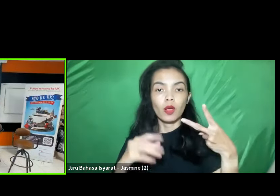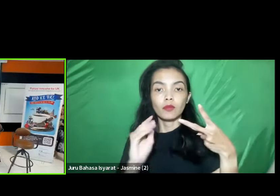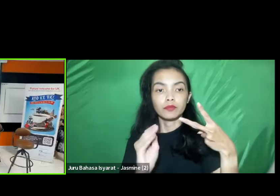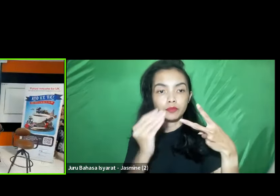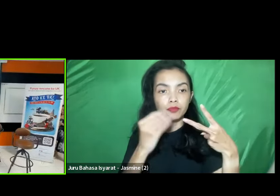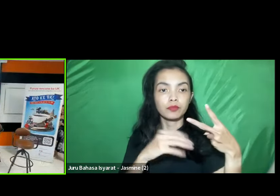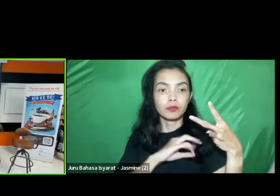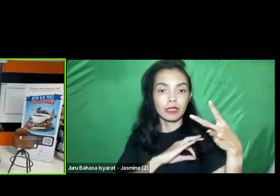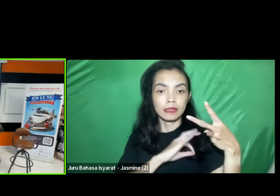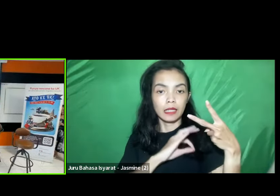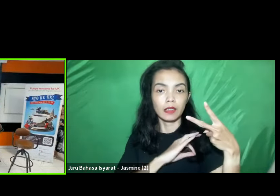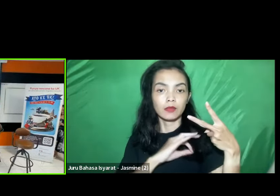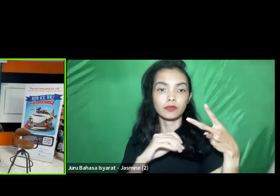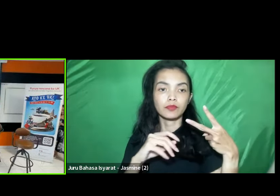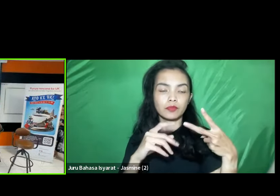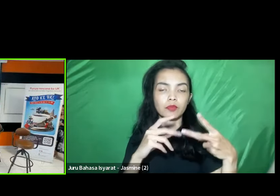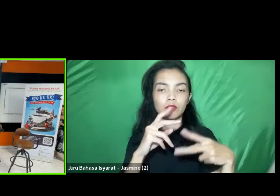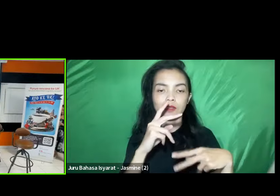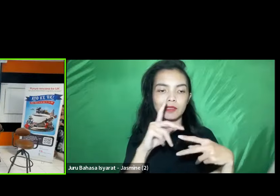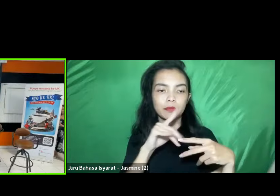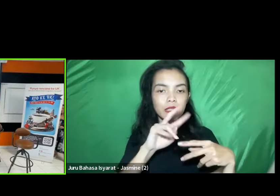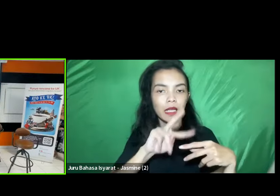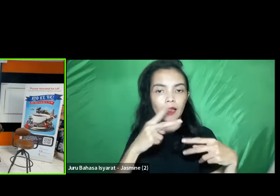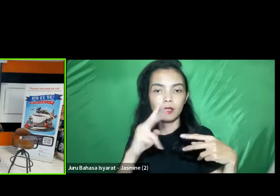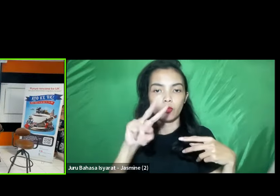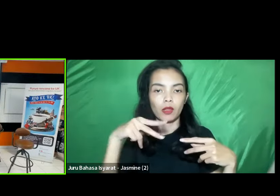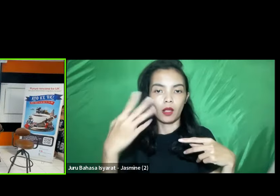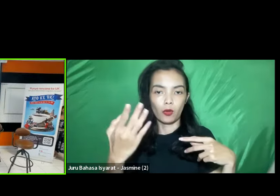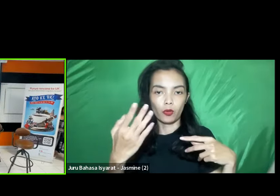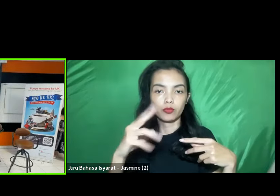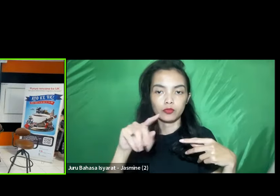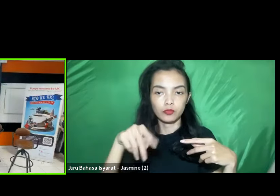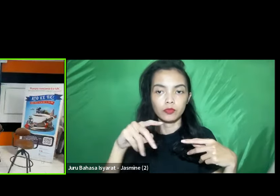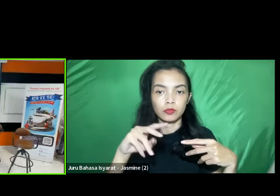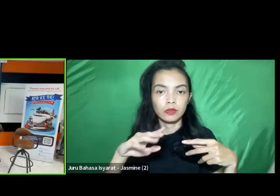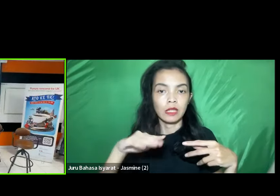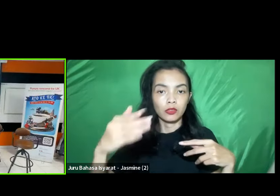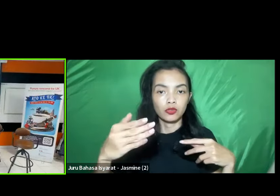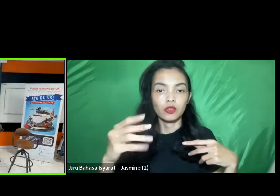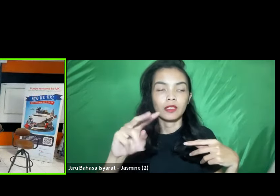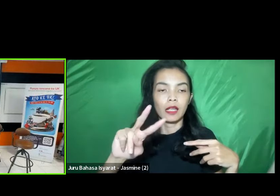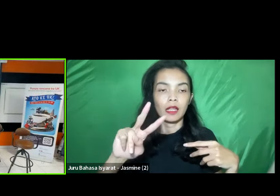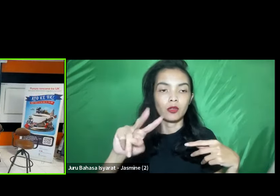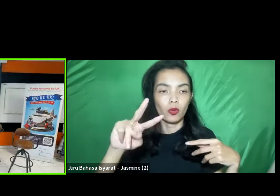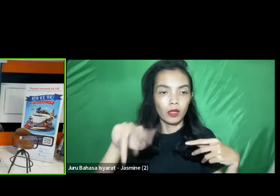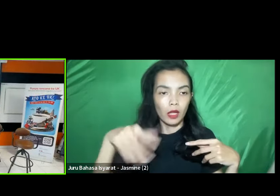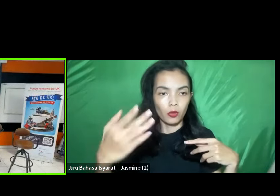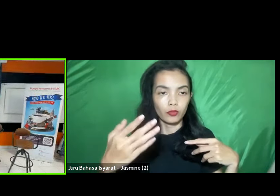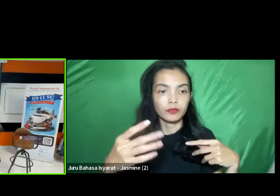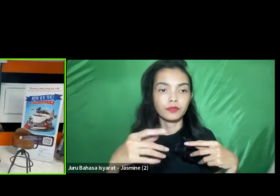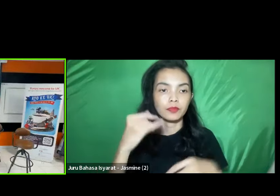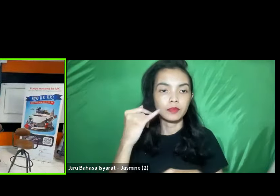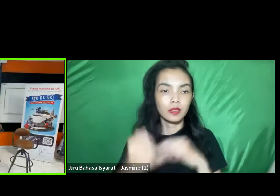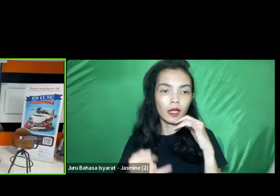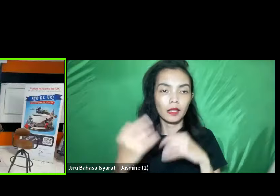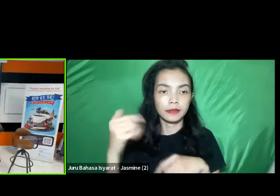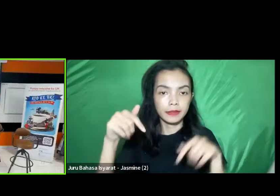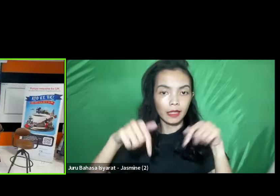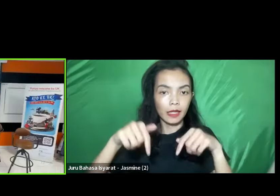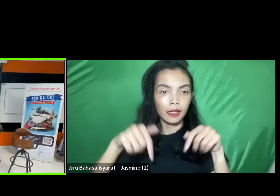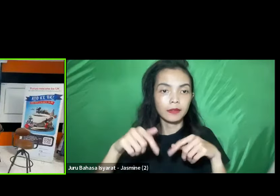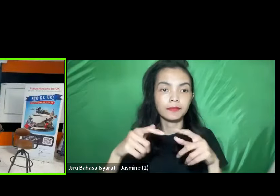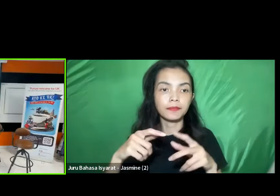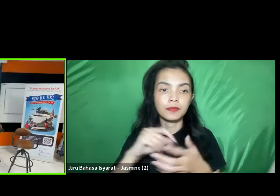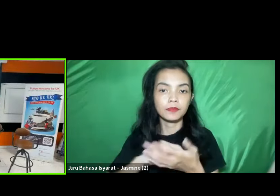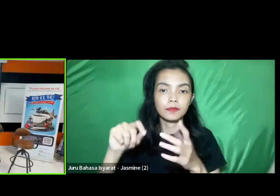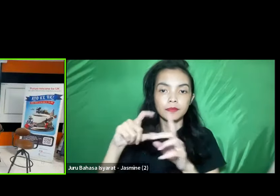masa jabatannya 2 tahun 2 tahun sekali ya Jadi Mbak Dayu kemudian Mbak Gita kemudian eh kak stel terakhir adalah sekarang ini eh